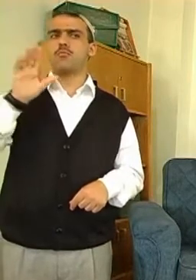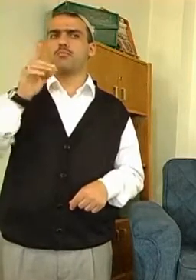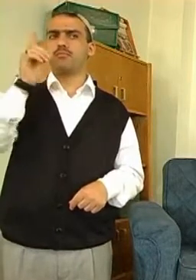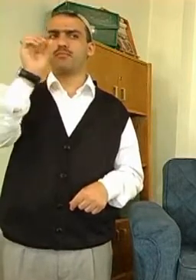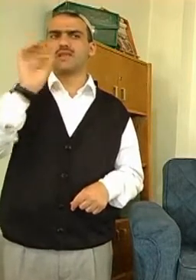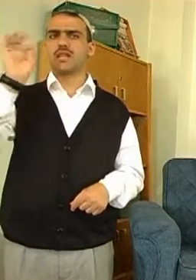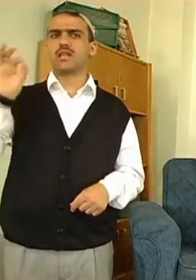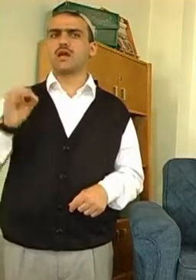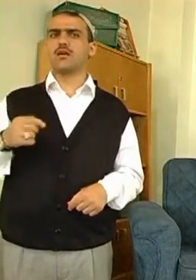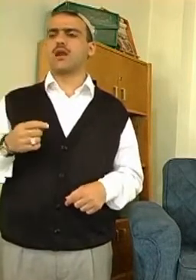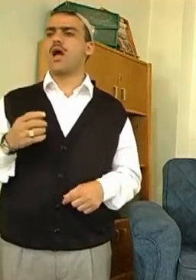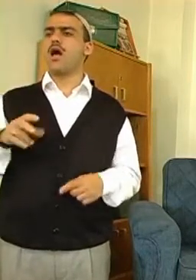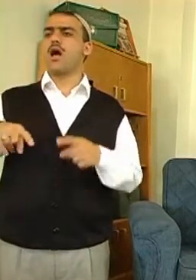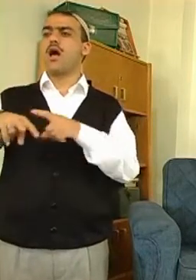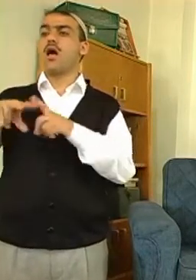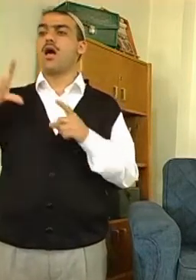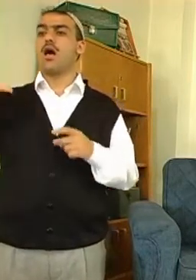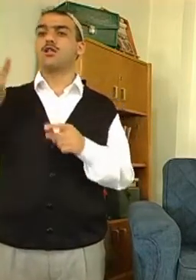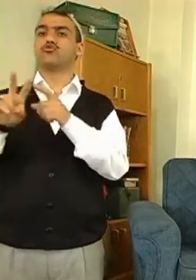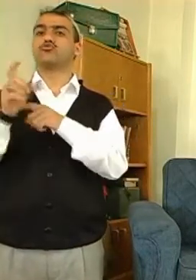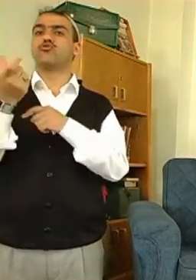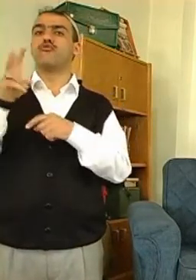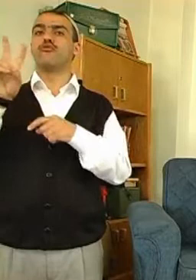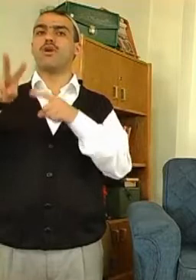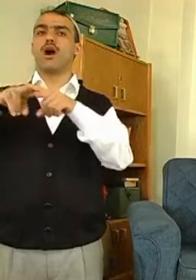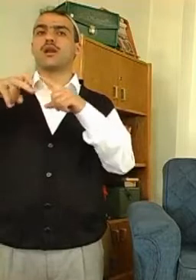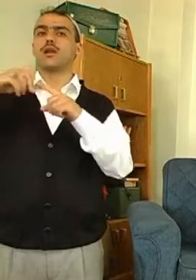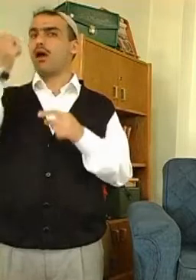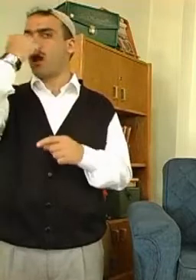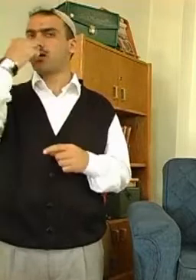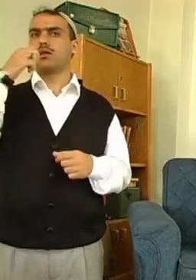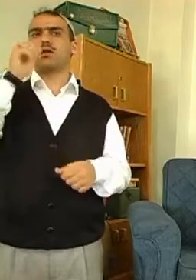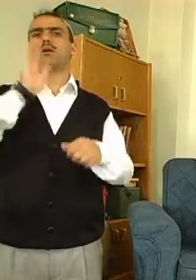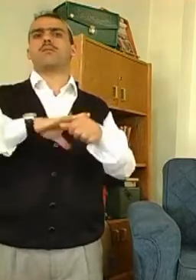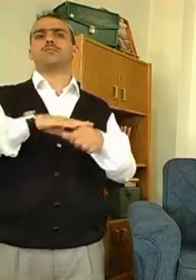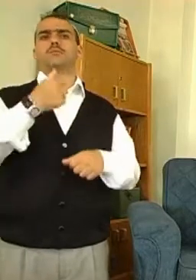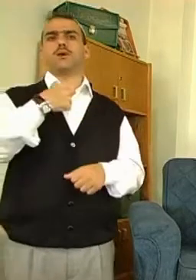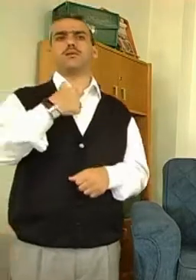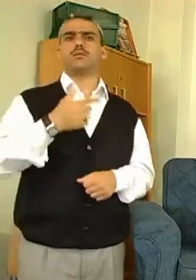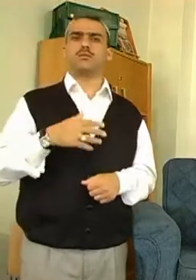ortadan konuşuyoruz. Ha demeyi iyi, hayırlı olsun falan. Demiyoruz ki ya bu nasıl oldu bu iş ya?